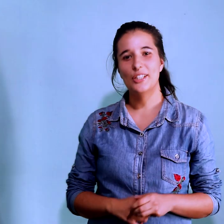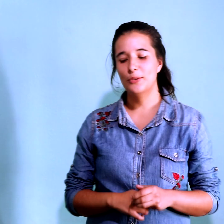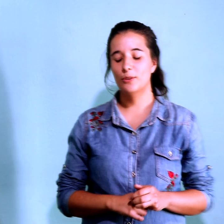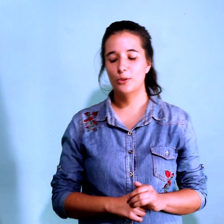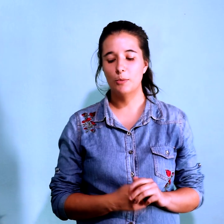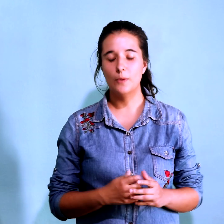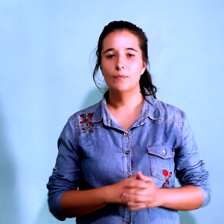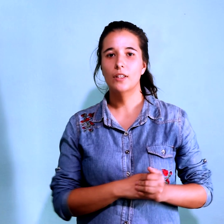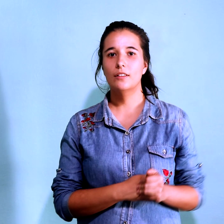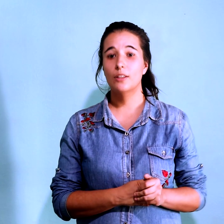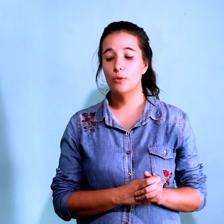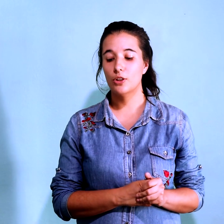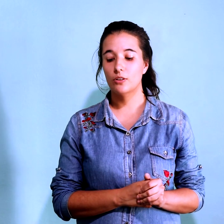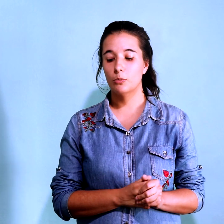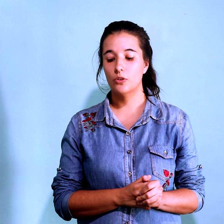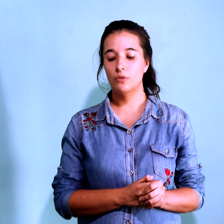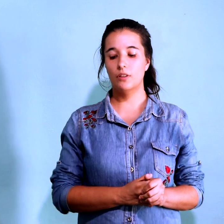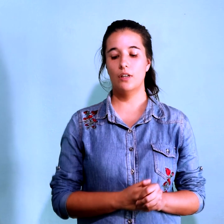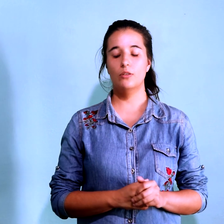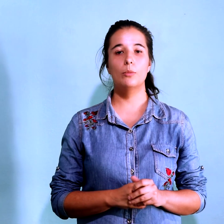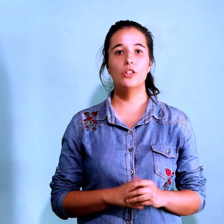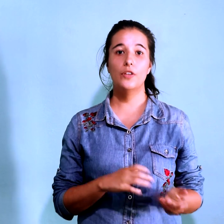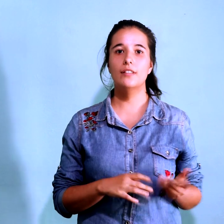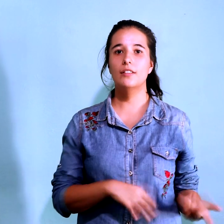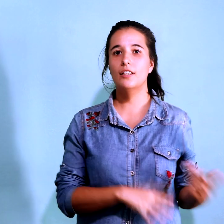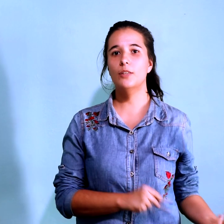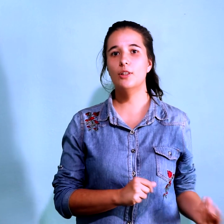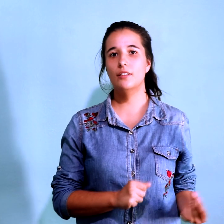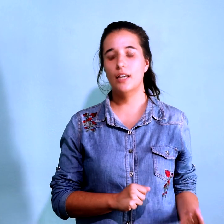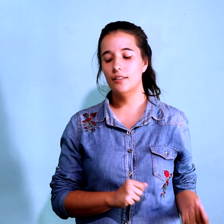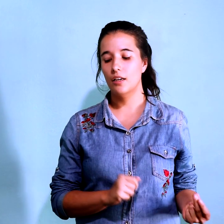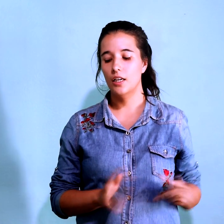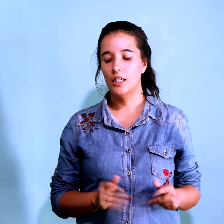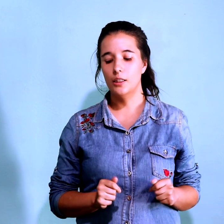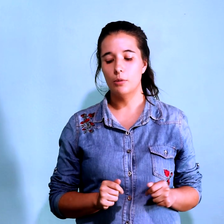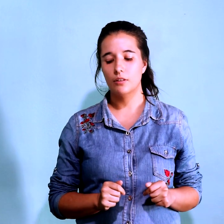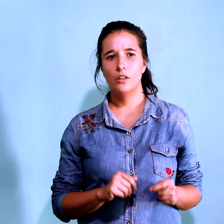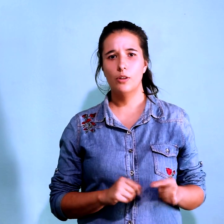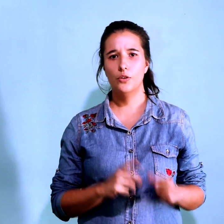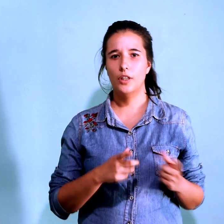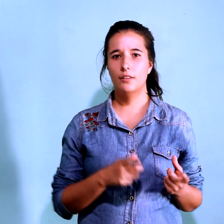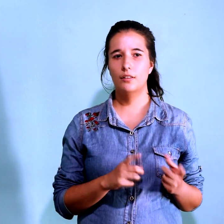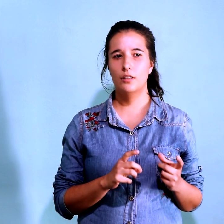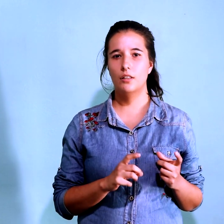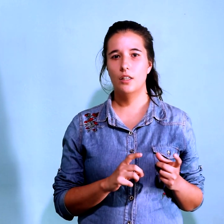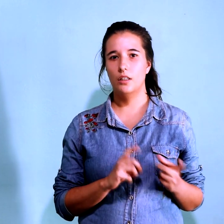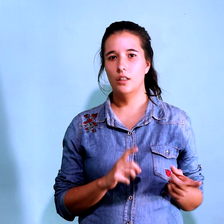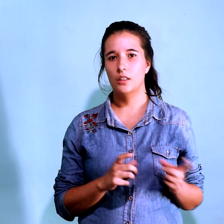Oi, alunos, tudo bom? Então hoje nós vamos conversar sobre a diferença entre língua de sinais e Libras. Qual a diferença entre